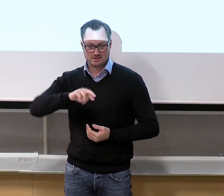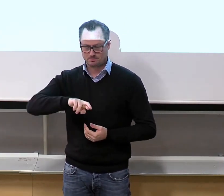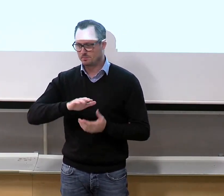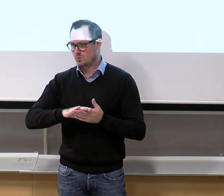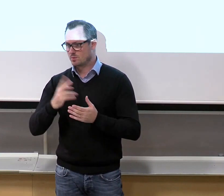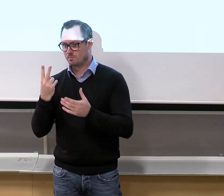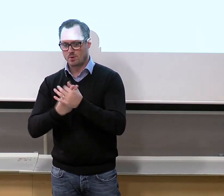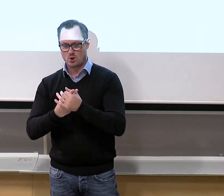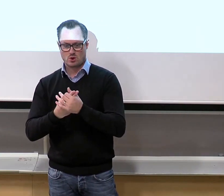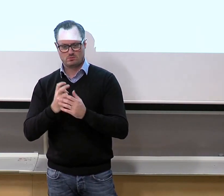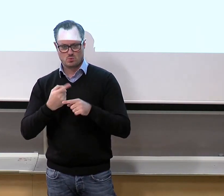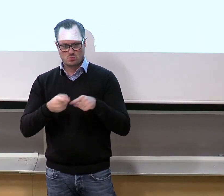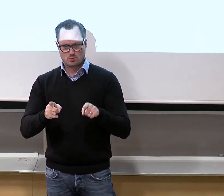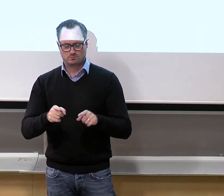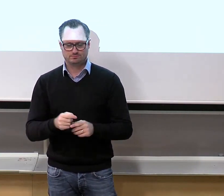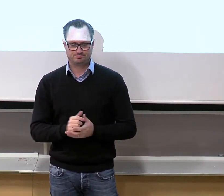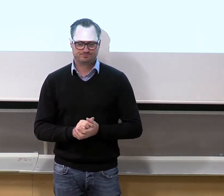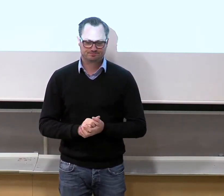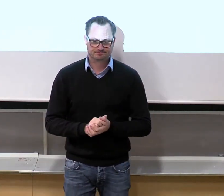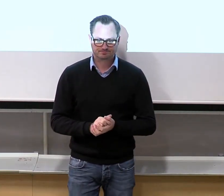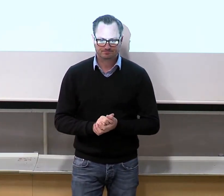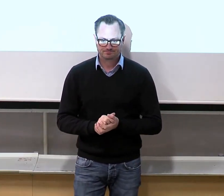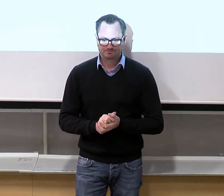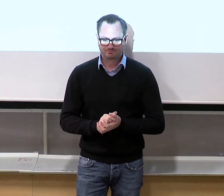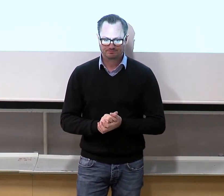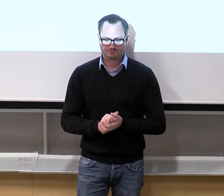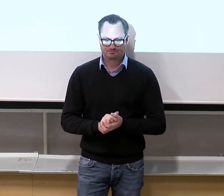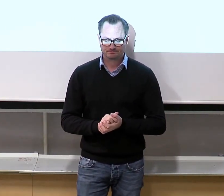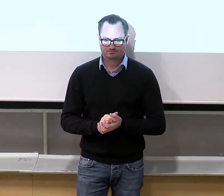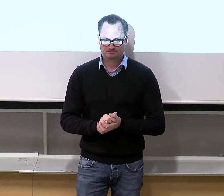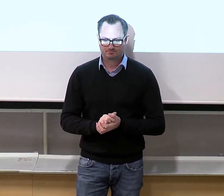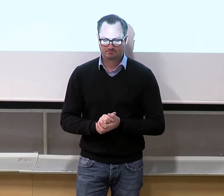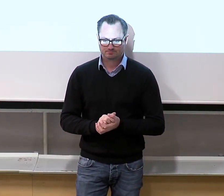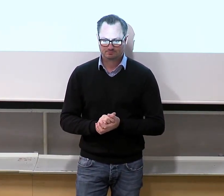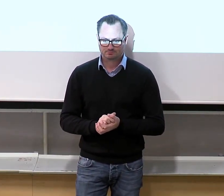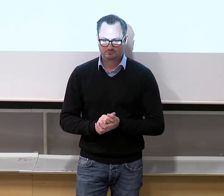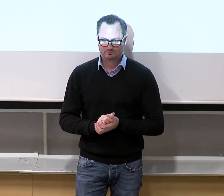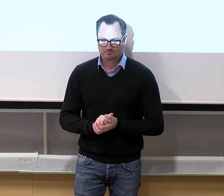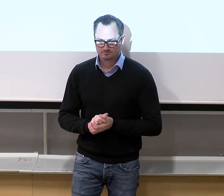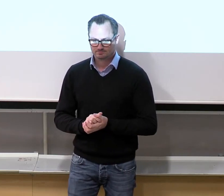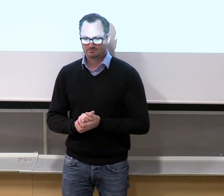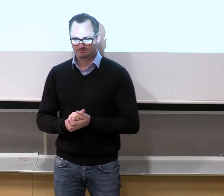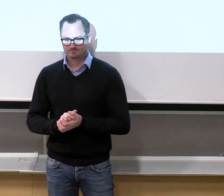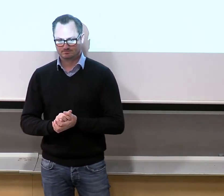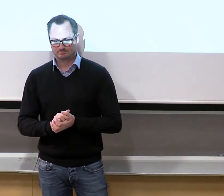handen. Och då kan jag tänkte jag visa ett exempel på ett par olika tecken. Om ni tittar på mig